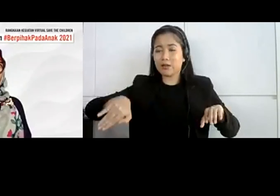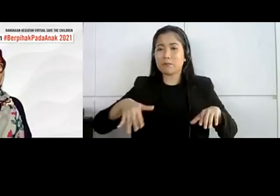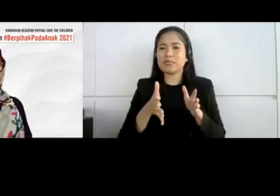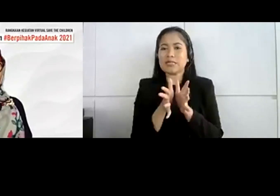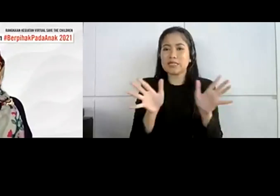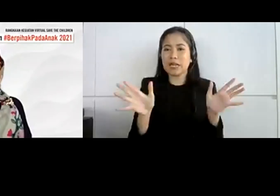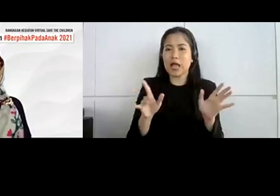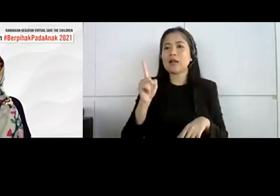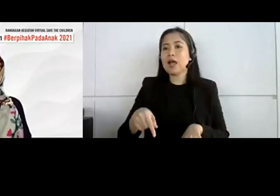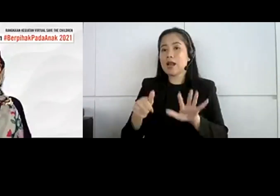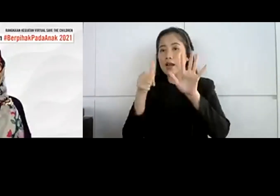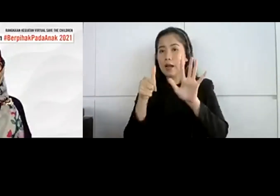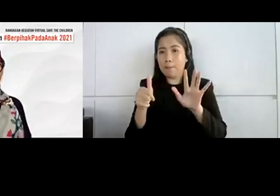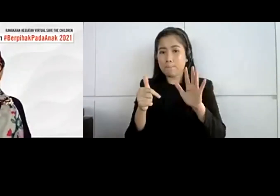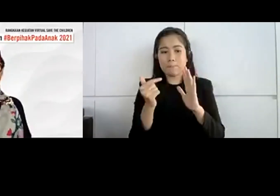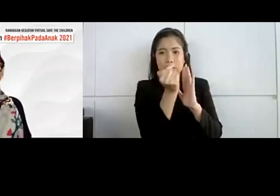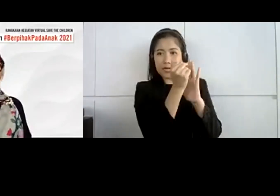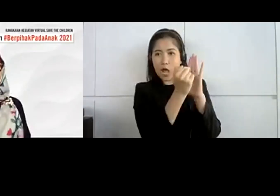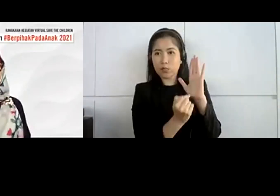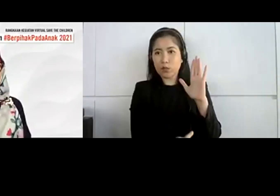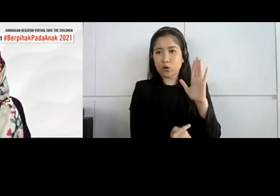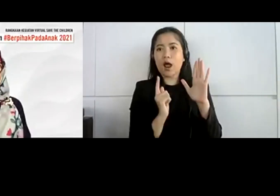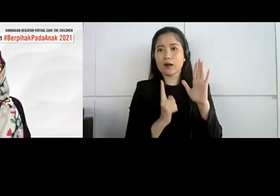yang harus dilakukan,